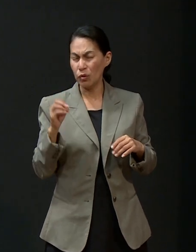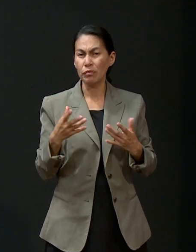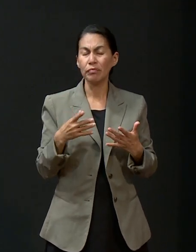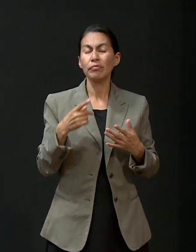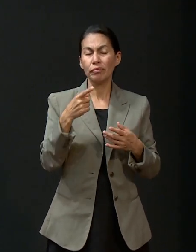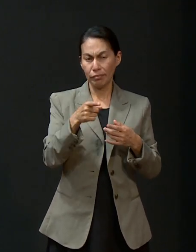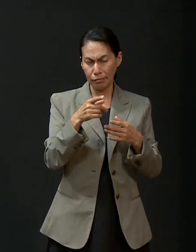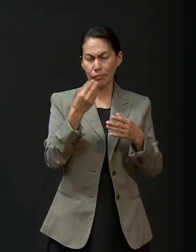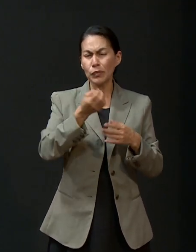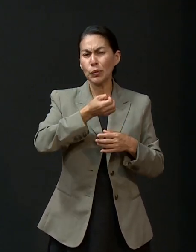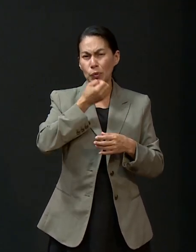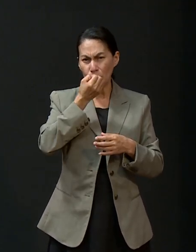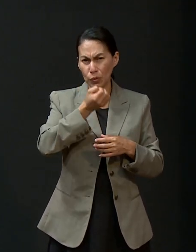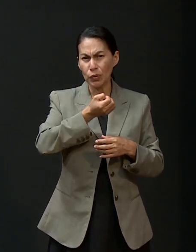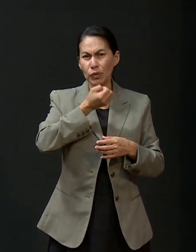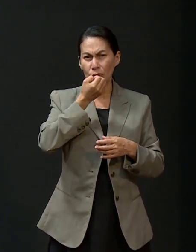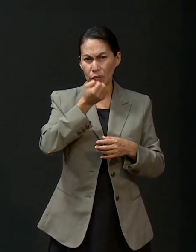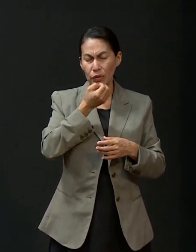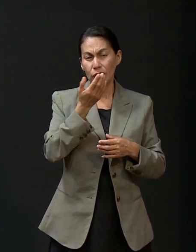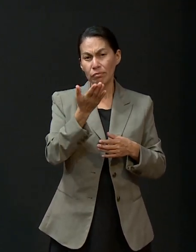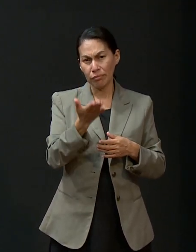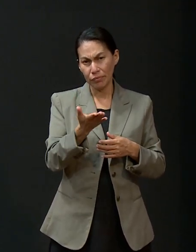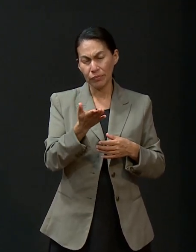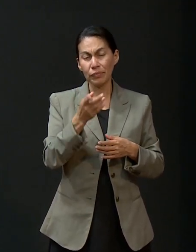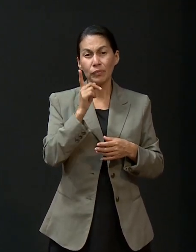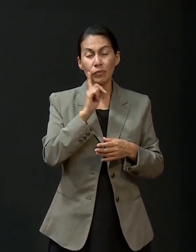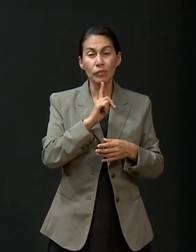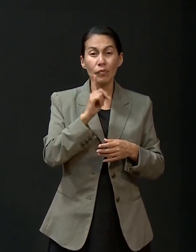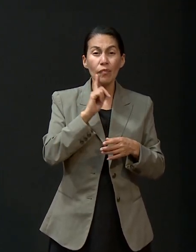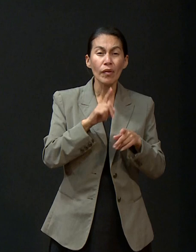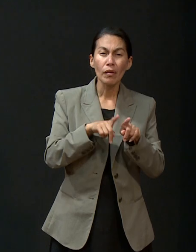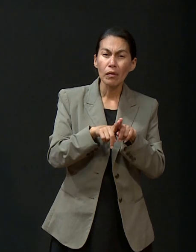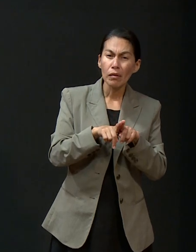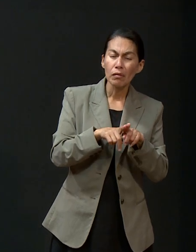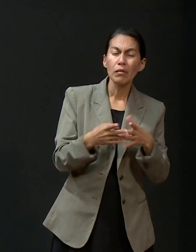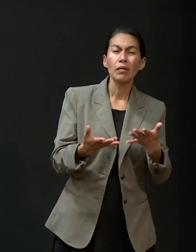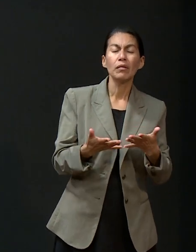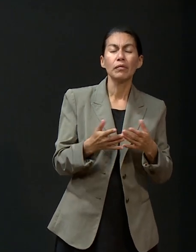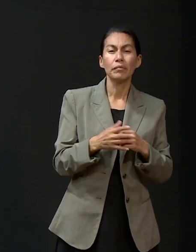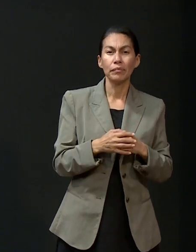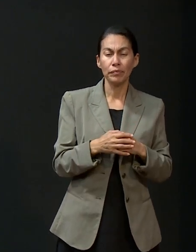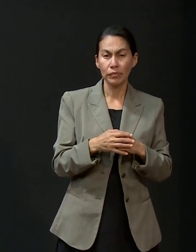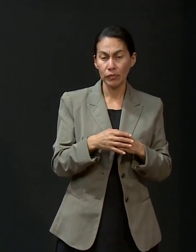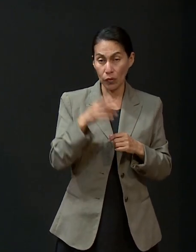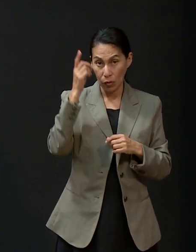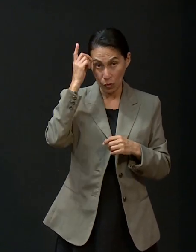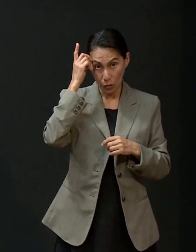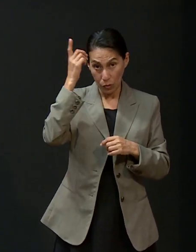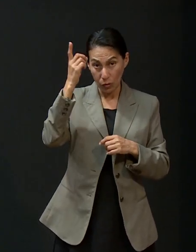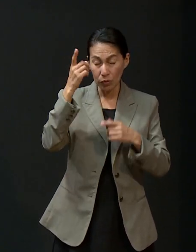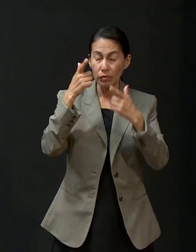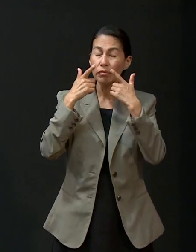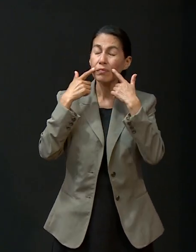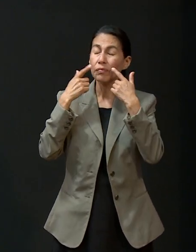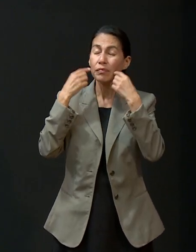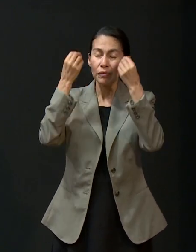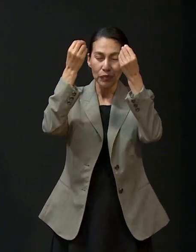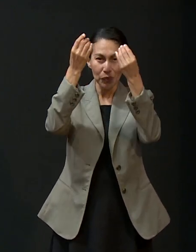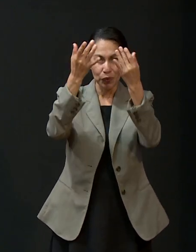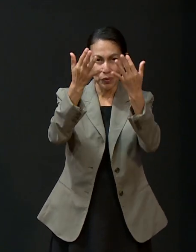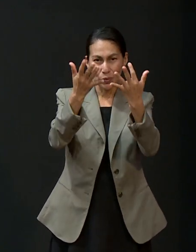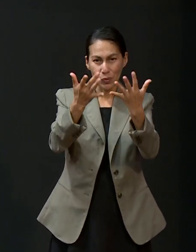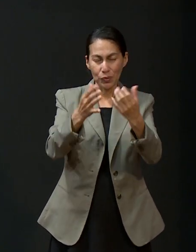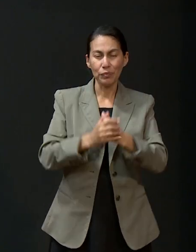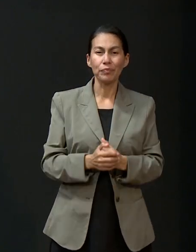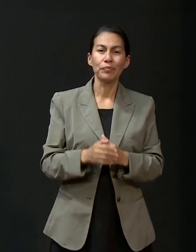Aispuro Vamos a estar orando por esta Hermana Esta dama Para